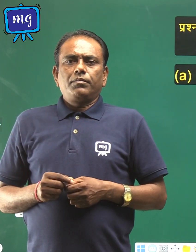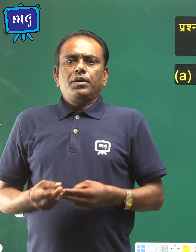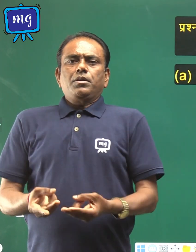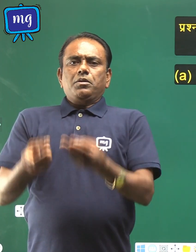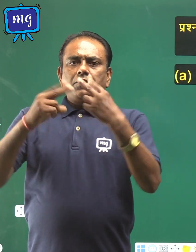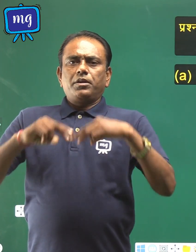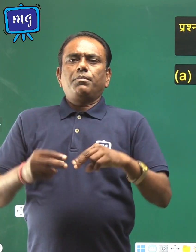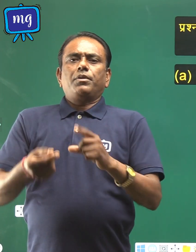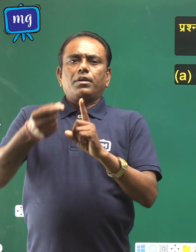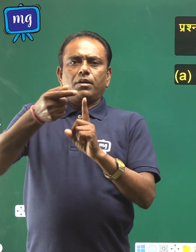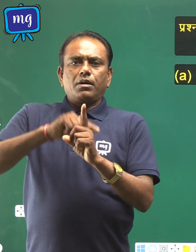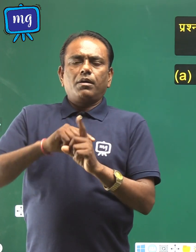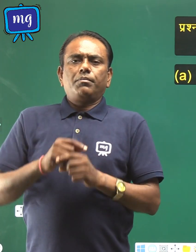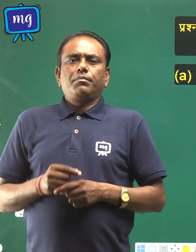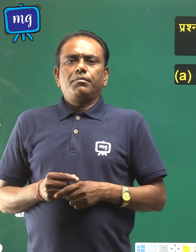निम्न का